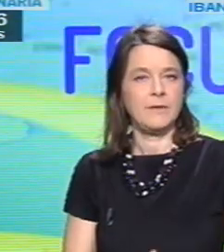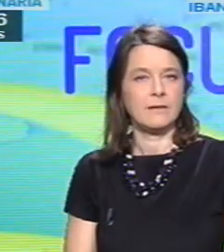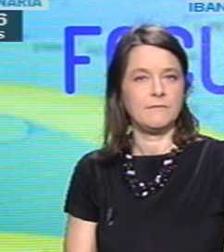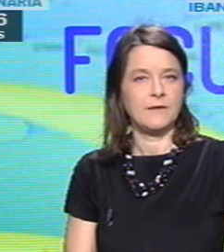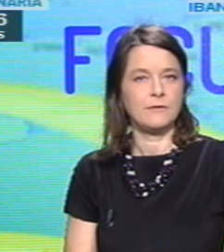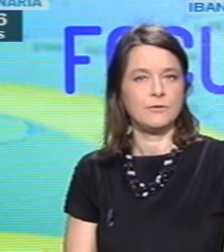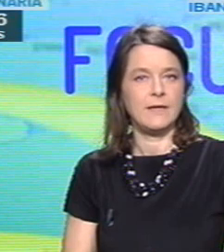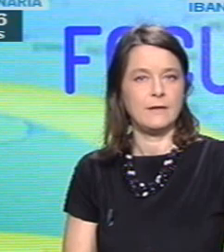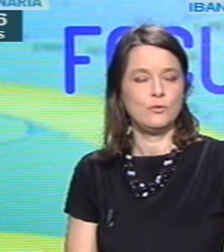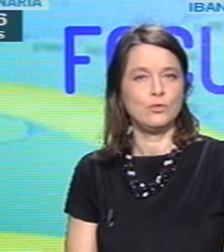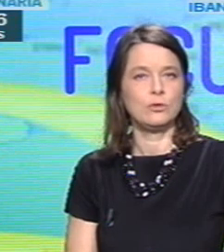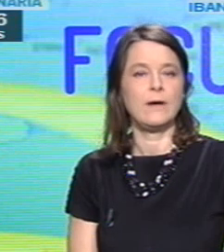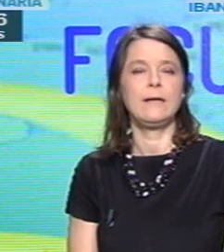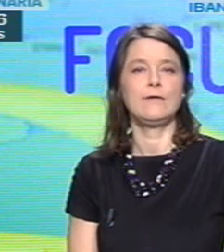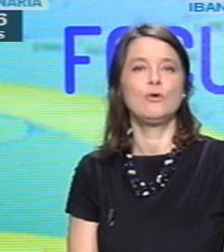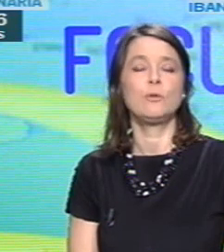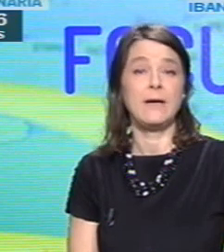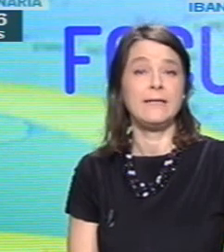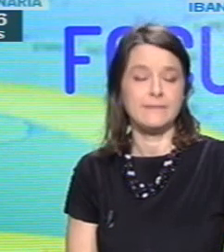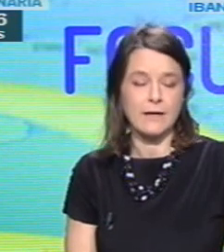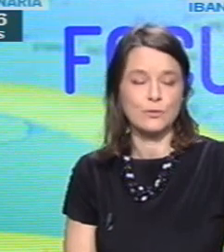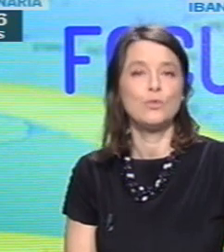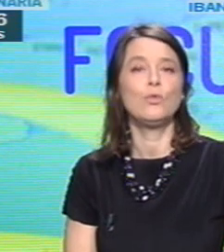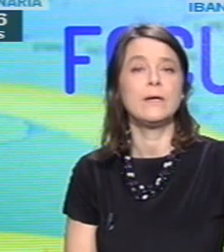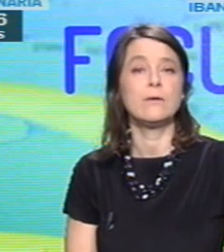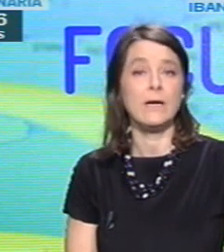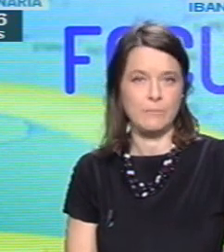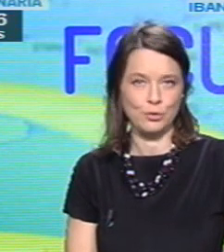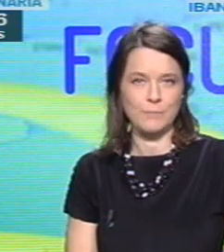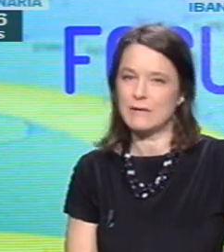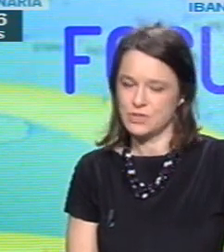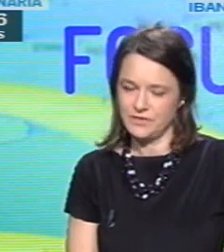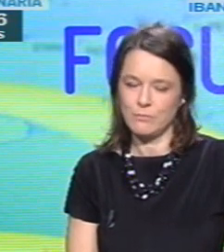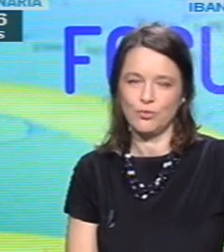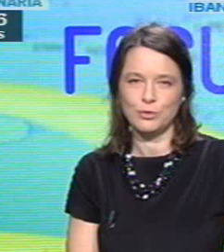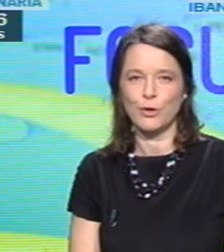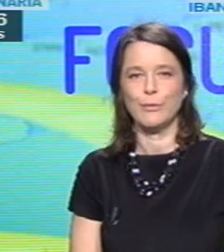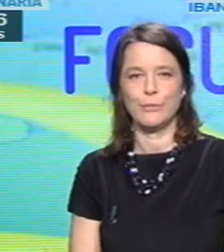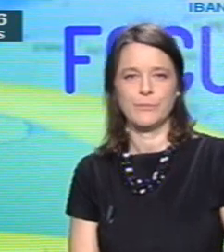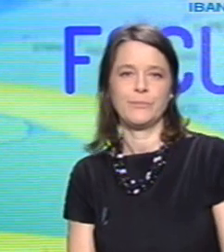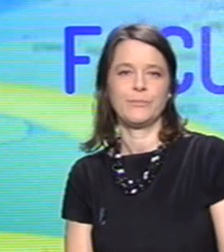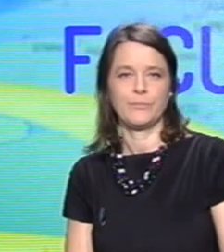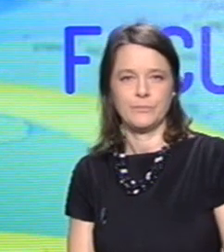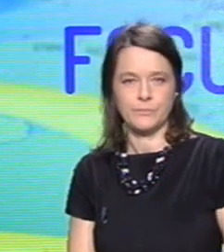Lentamente per far ritornare il tutto alla normalità, dunque. Qualche minuto di pausa, ci vediamo subito dopo.